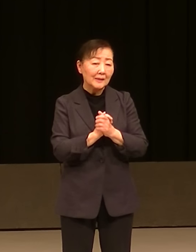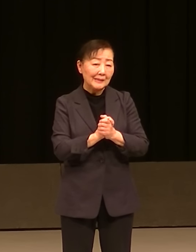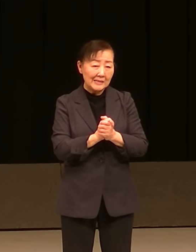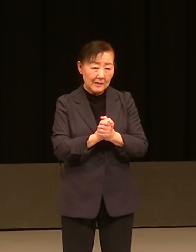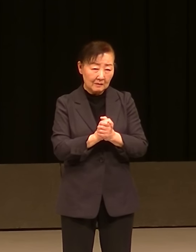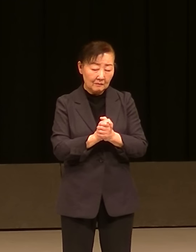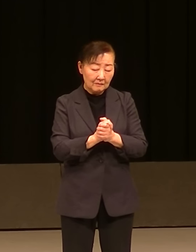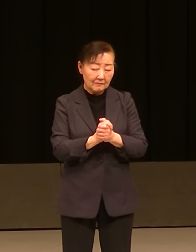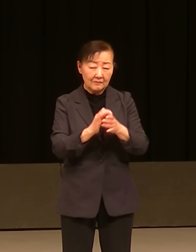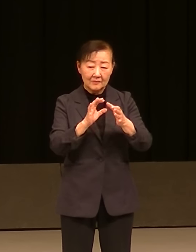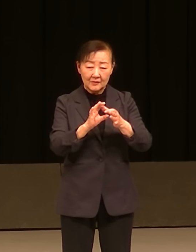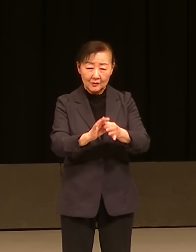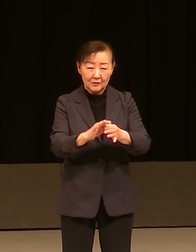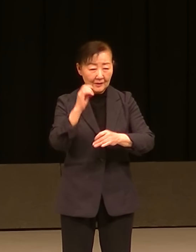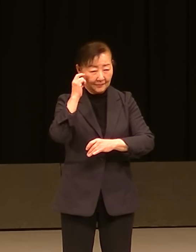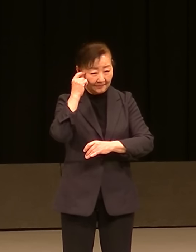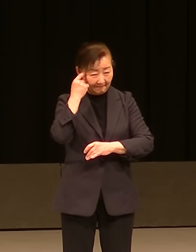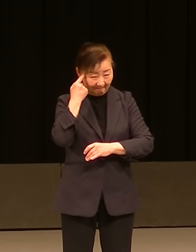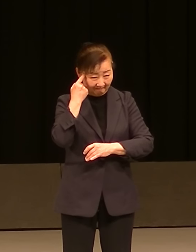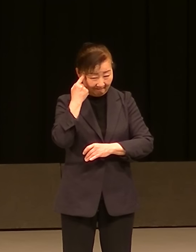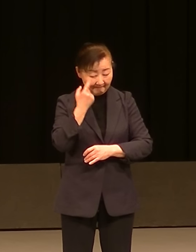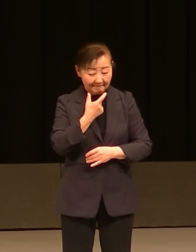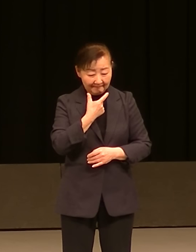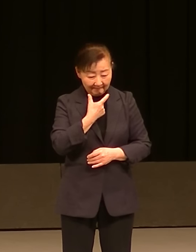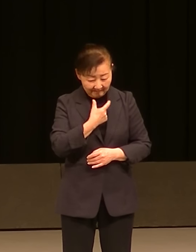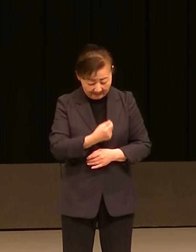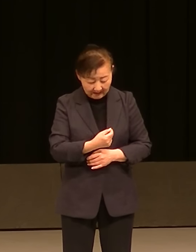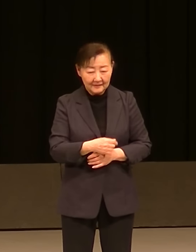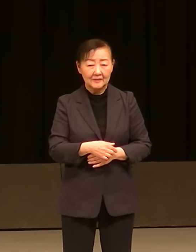ということについて考えていきたいと思います。